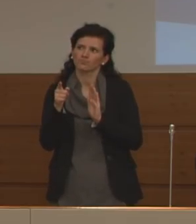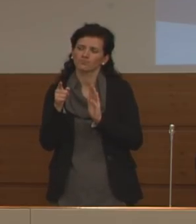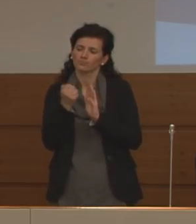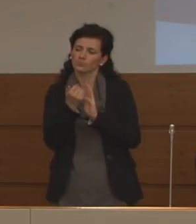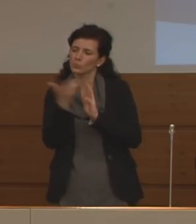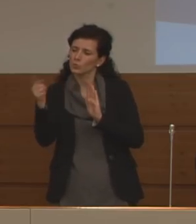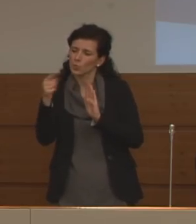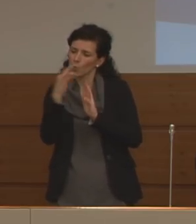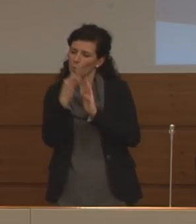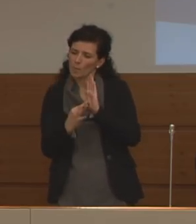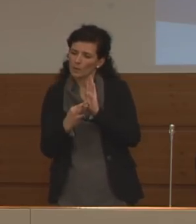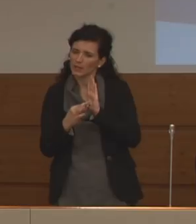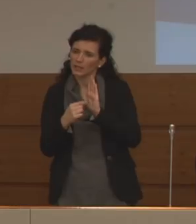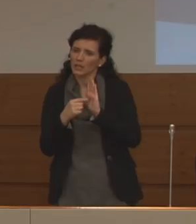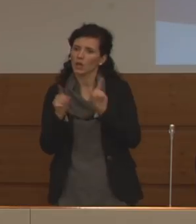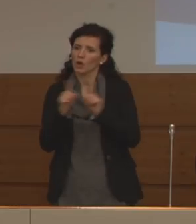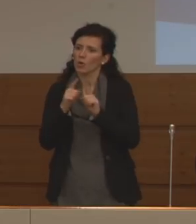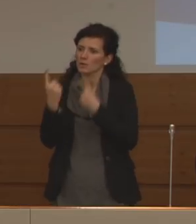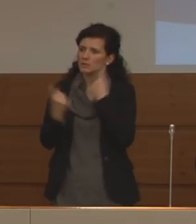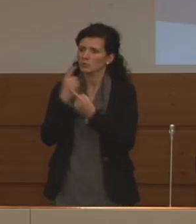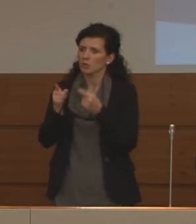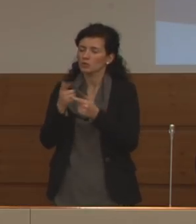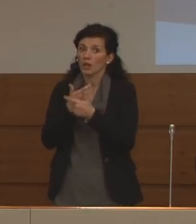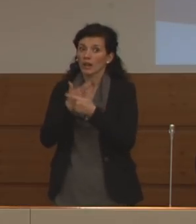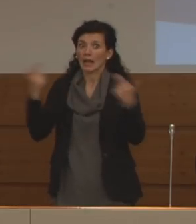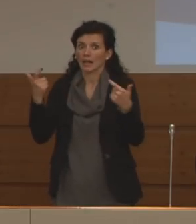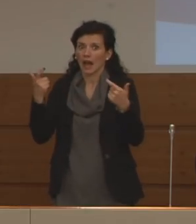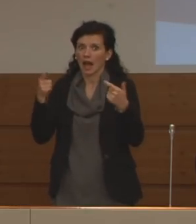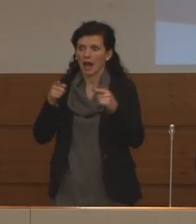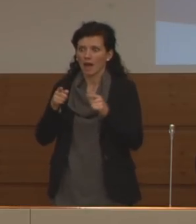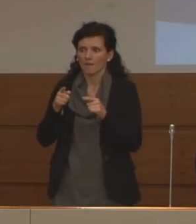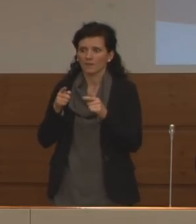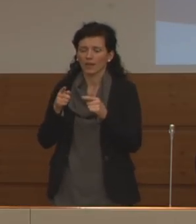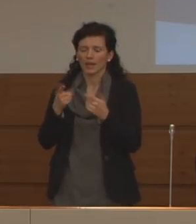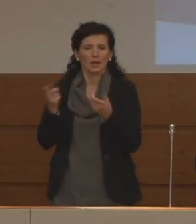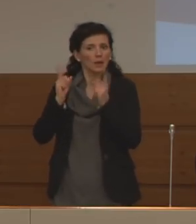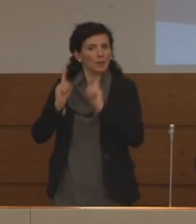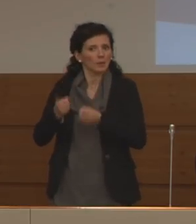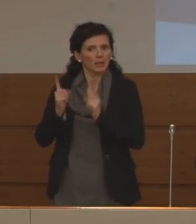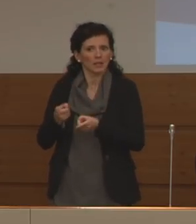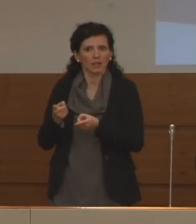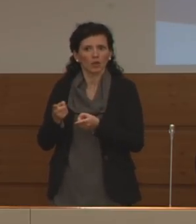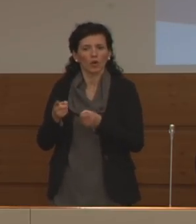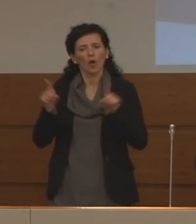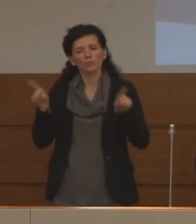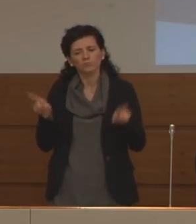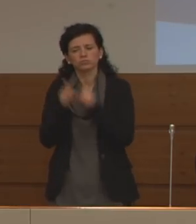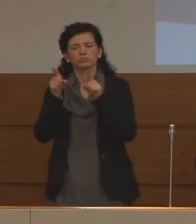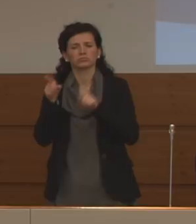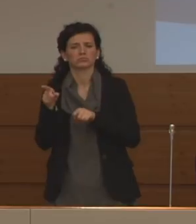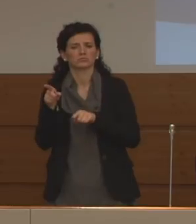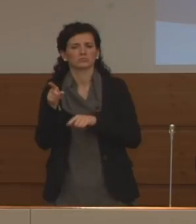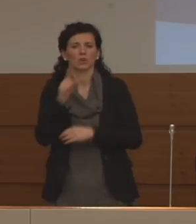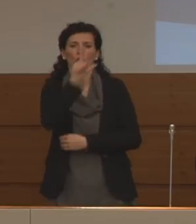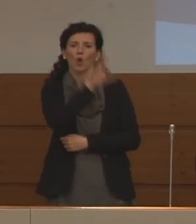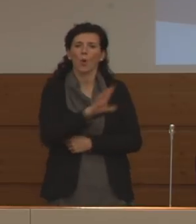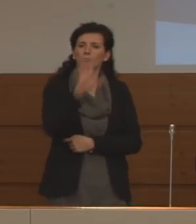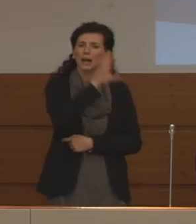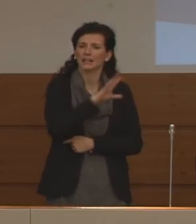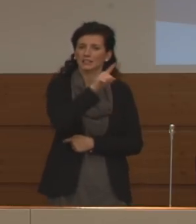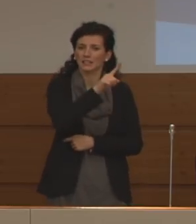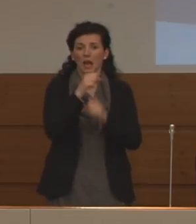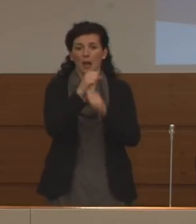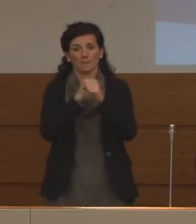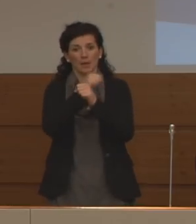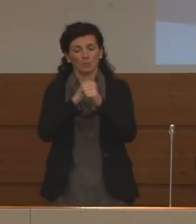configurano uno scenario così importante così impegnativo come quello di lombardia